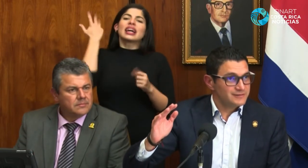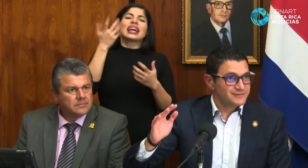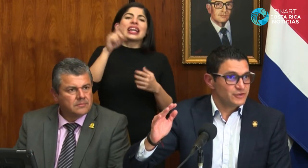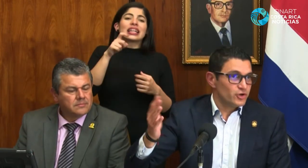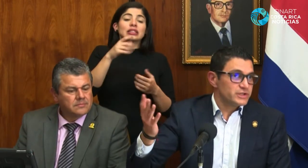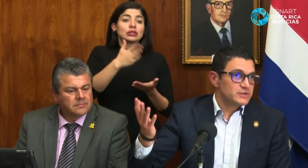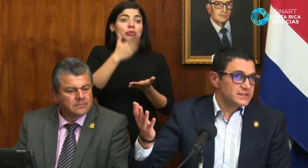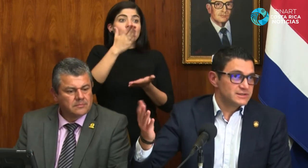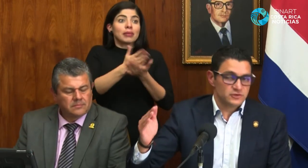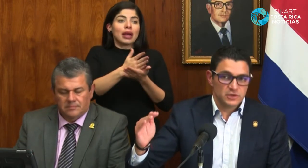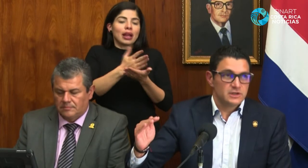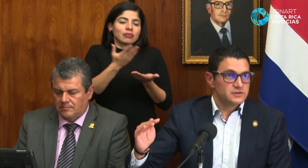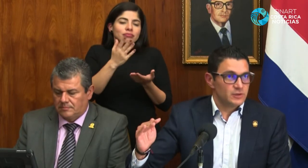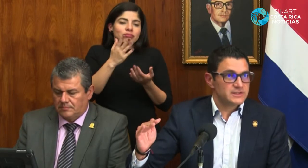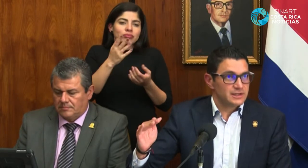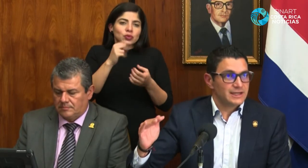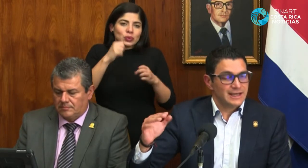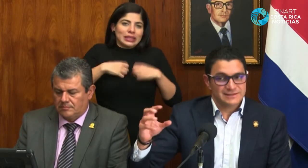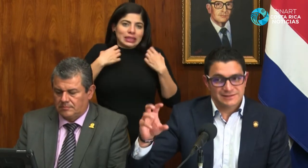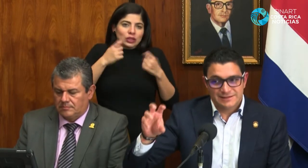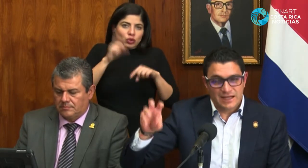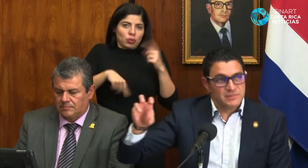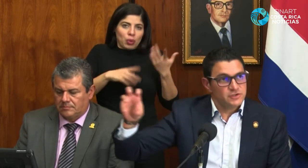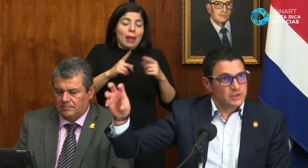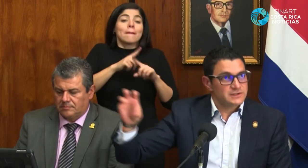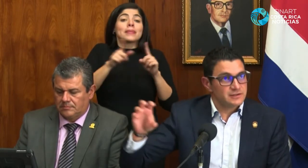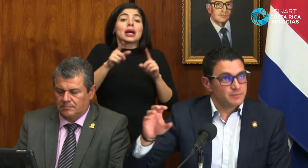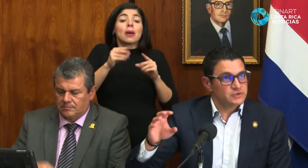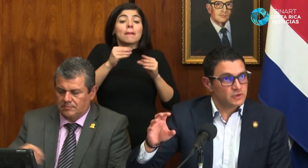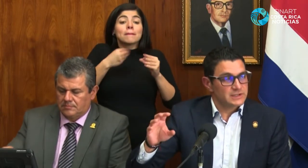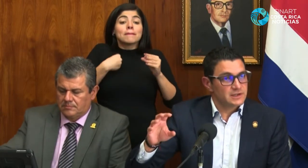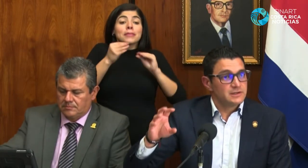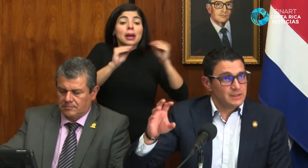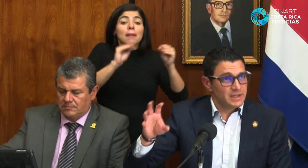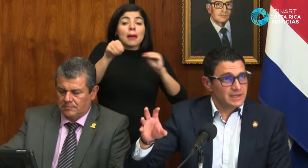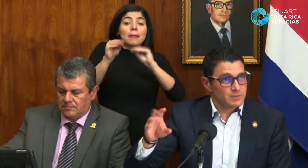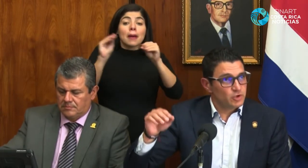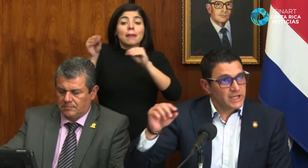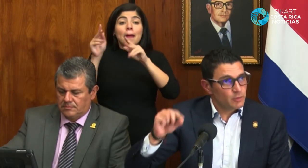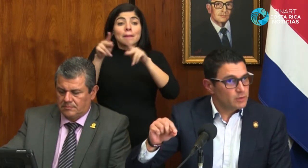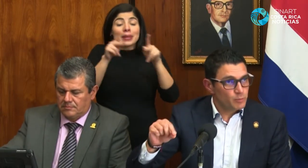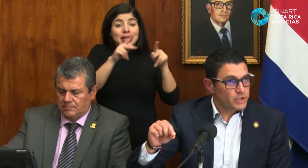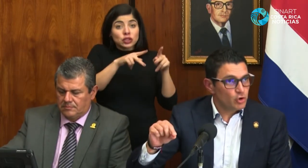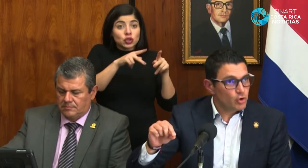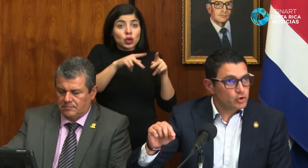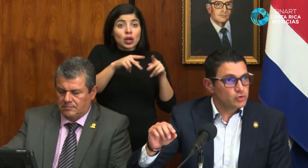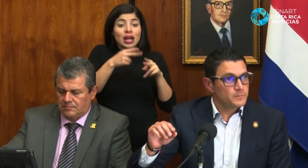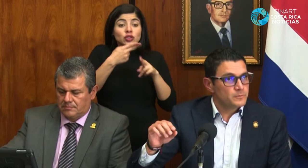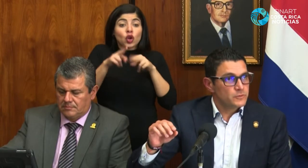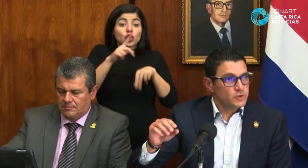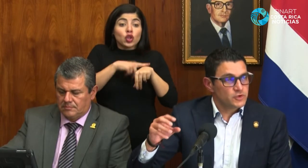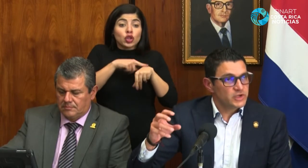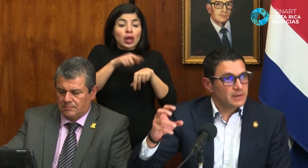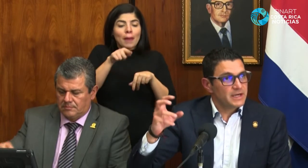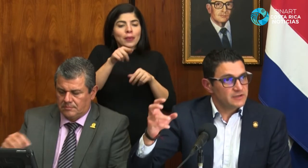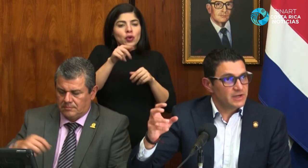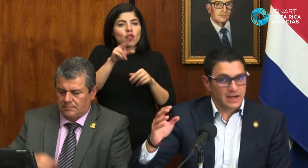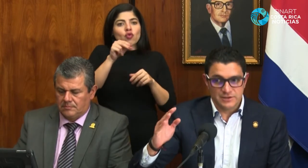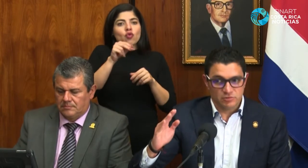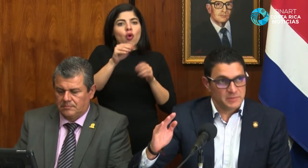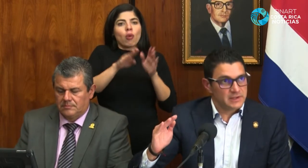detenerla del todo, ya no existe eso, sino hacer que las transmisiones entre personas de manera simultánea o en un periodo corto no